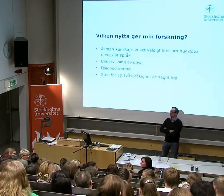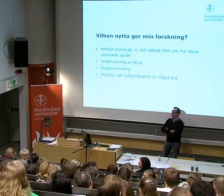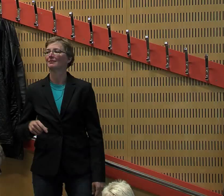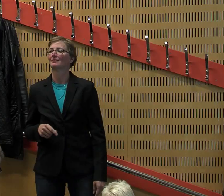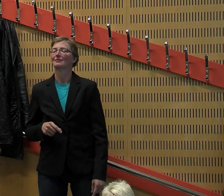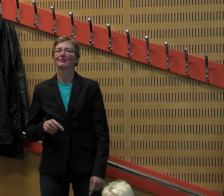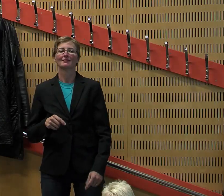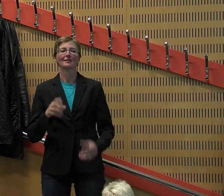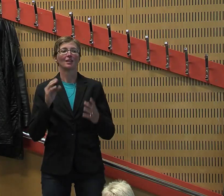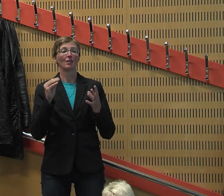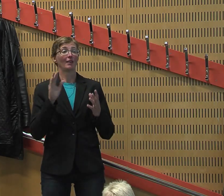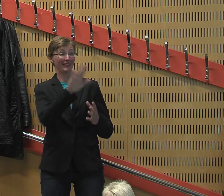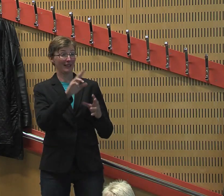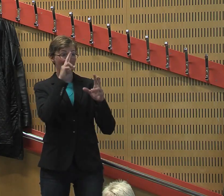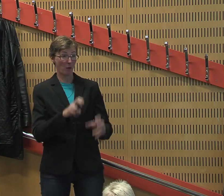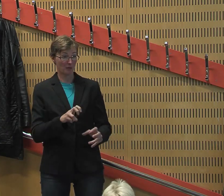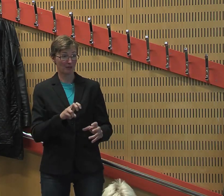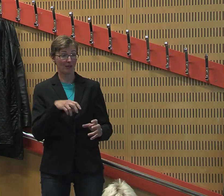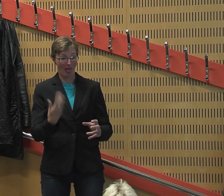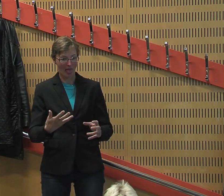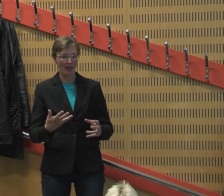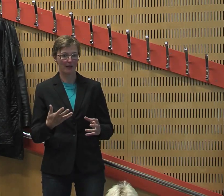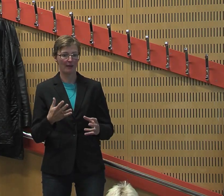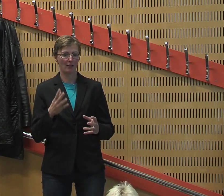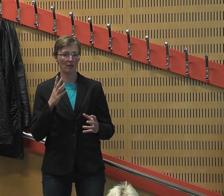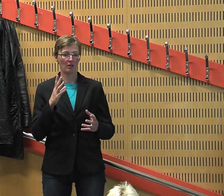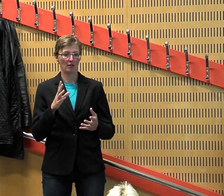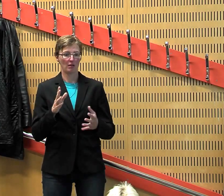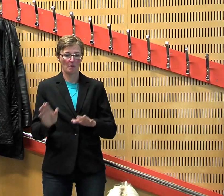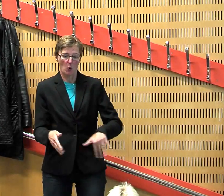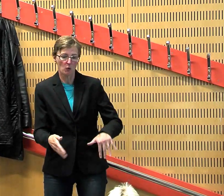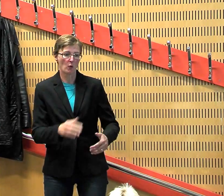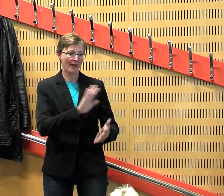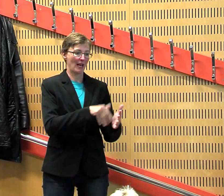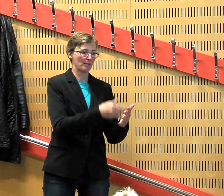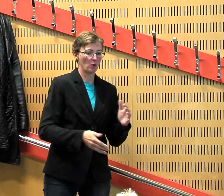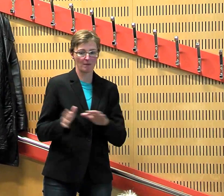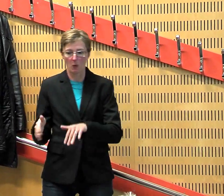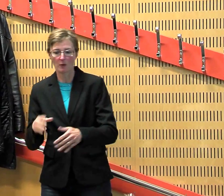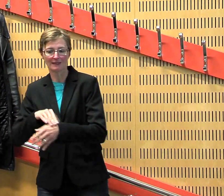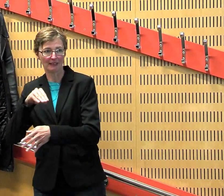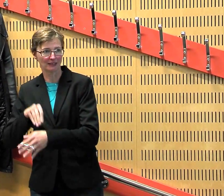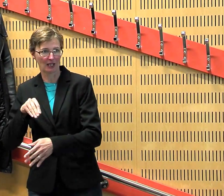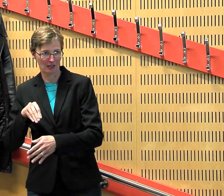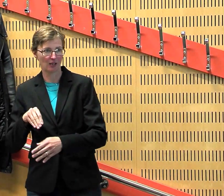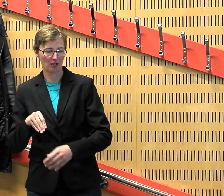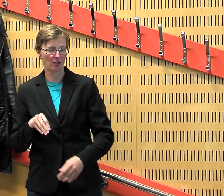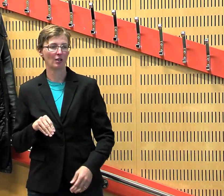Det du har tittat på är ju produktion av både teckenspråk och svenska. Finns det någon korrelation mellan det man